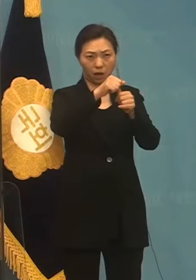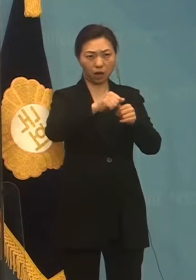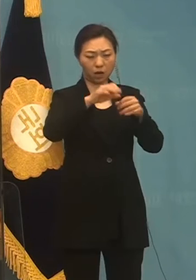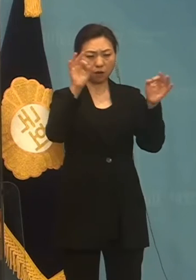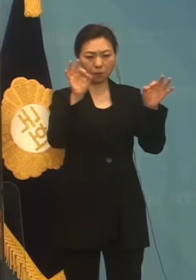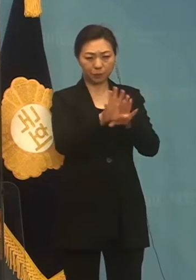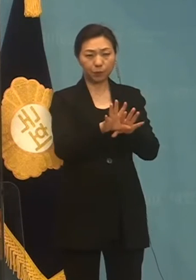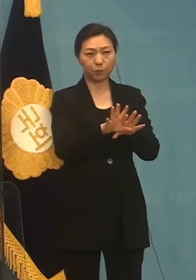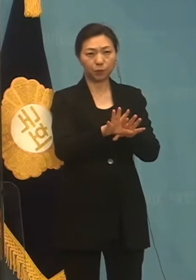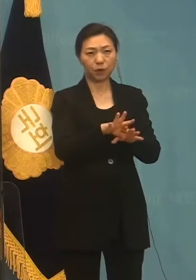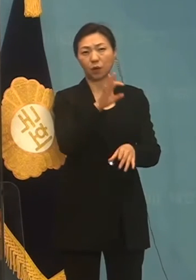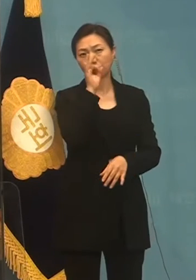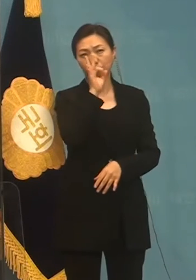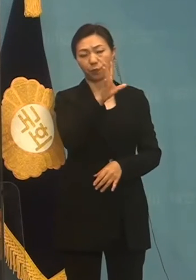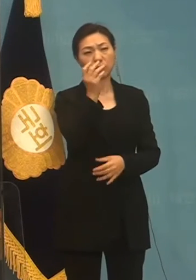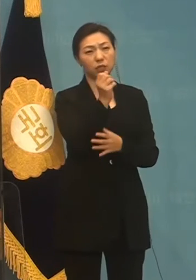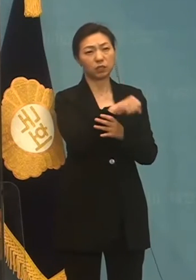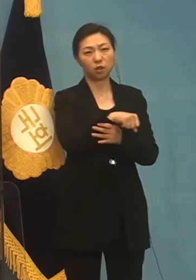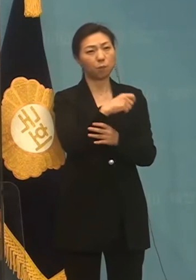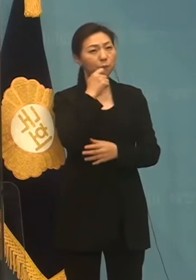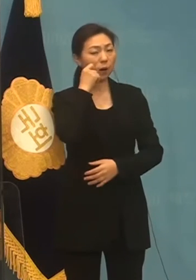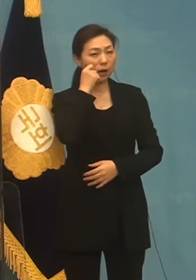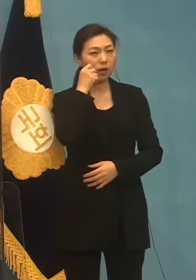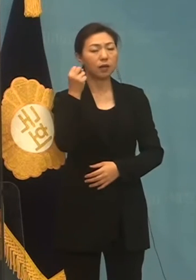사장 재공모를 요구한다.